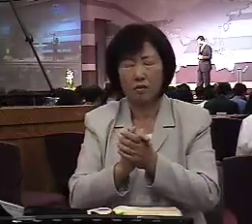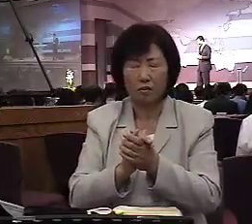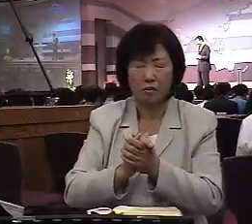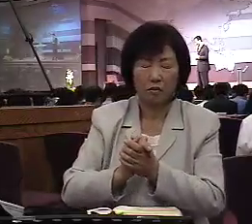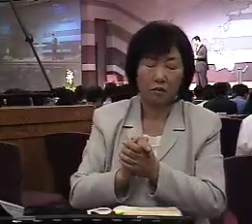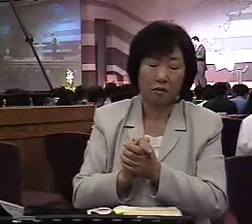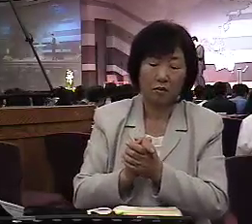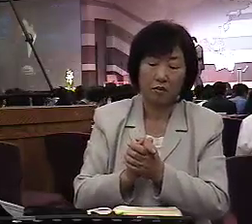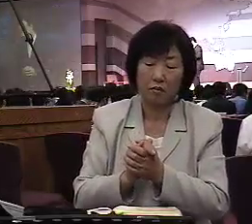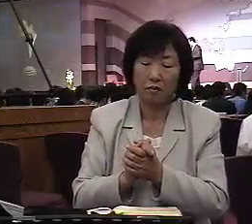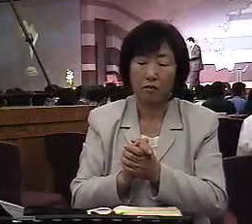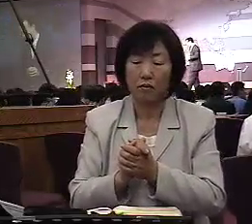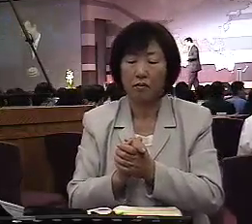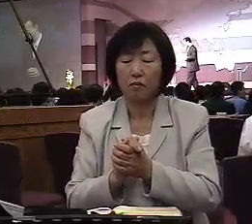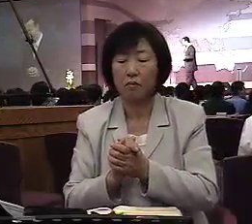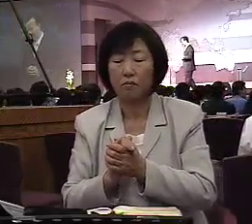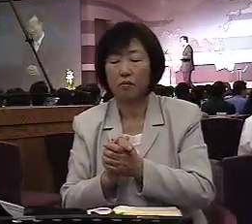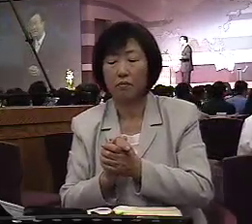아멘.